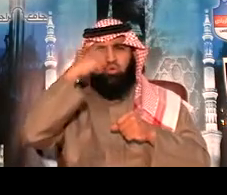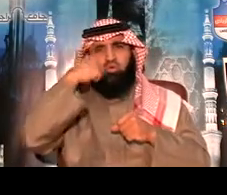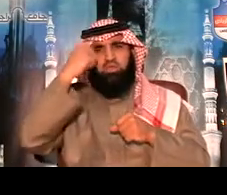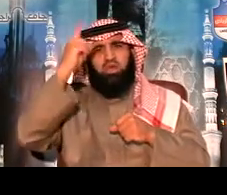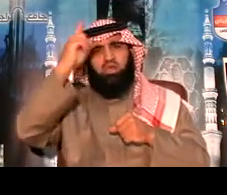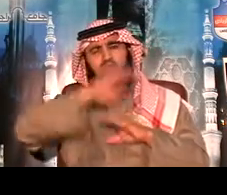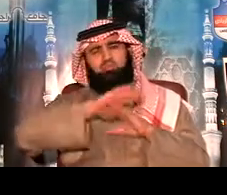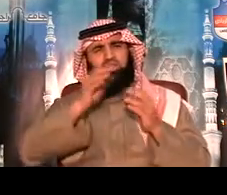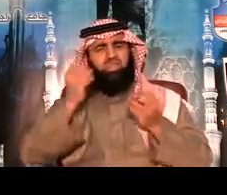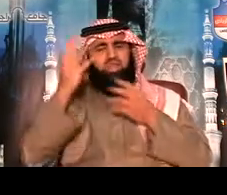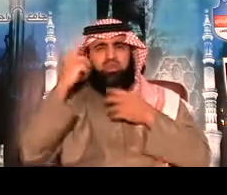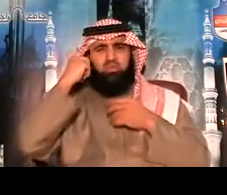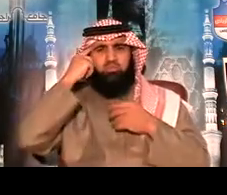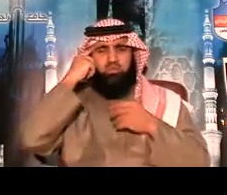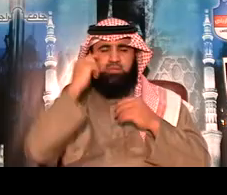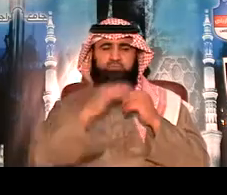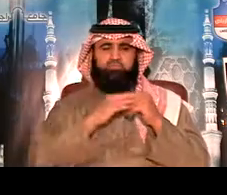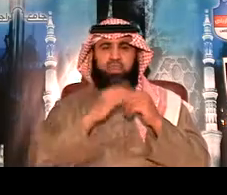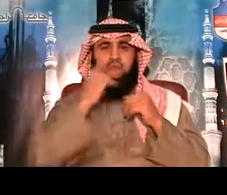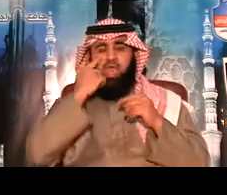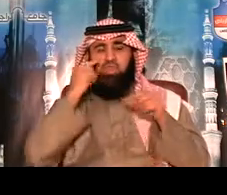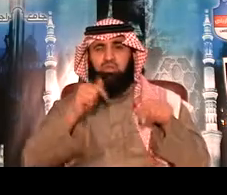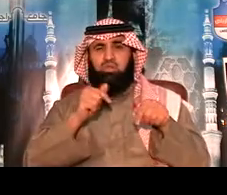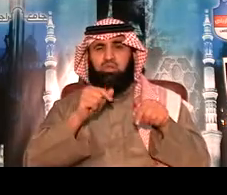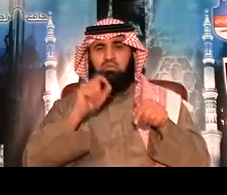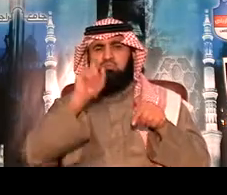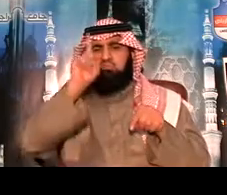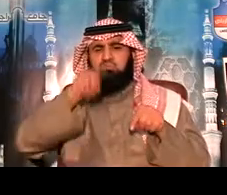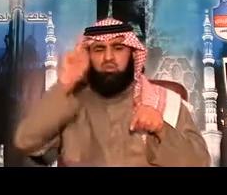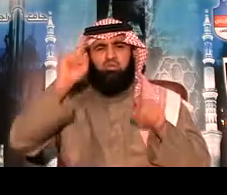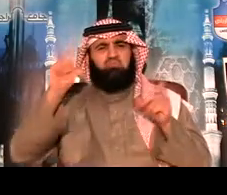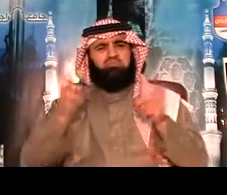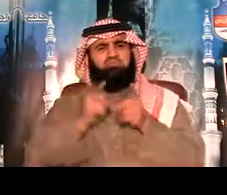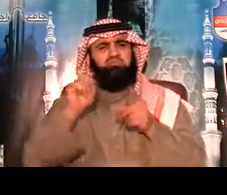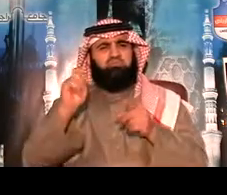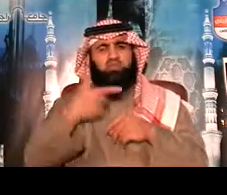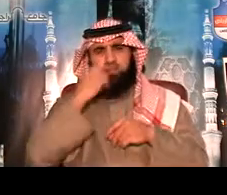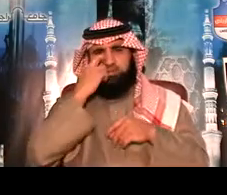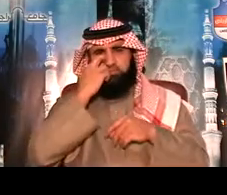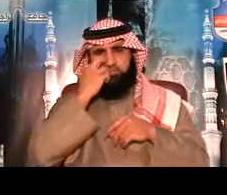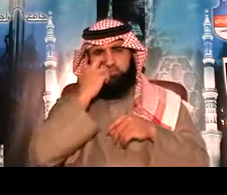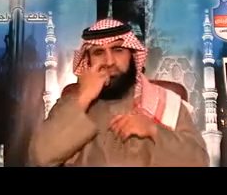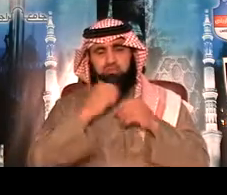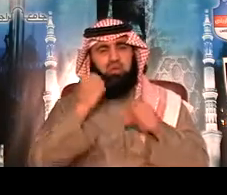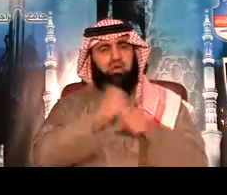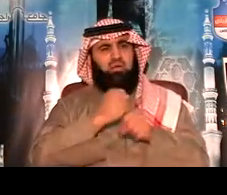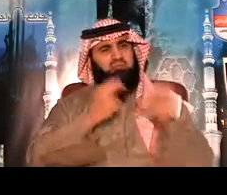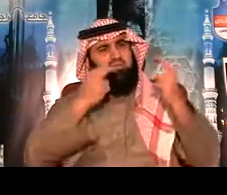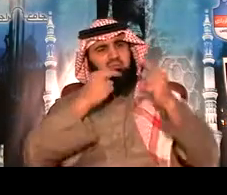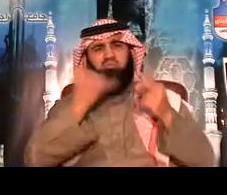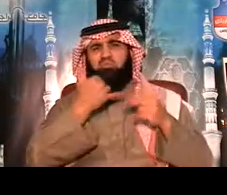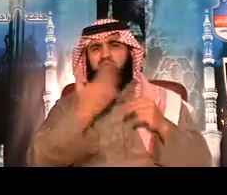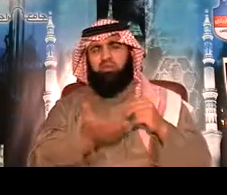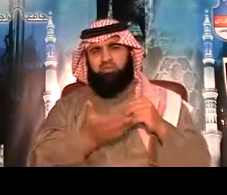فإن الدنيا أمرها قليل، ولا تستحق أن يظهر الإنسان عمله الصالح لأحد